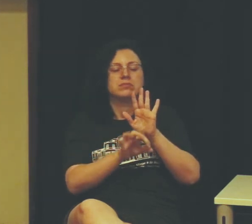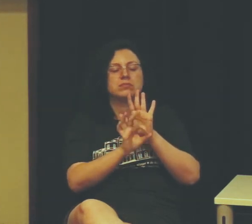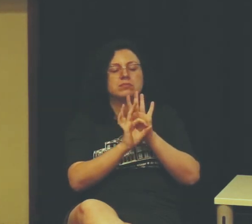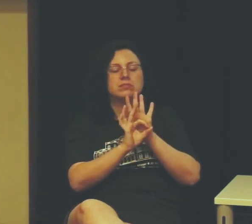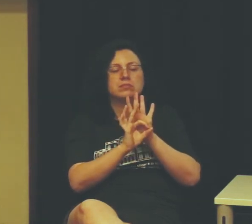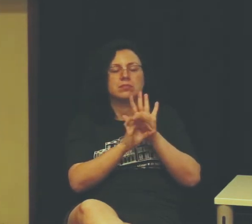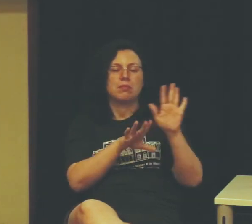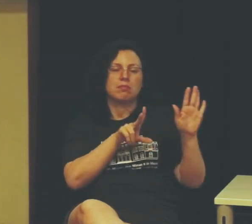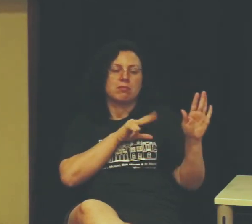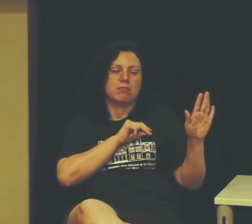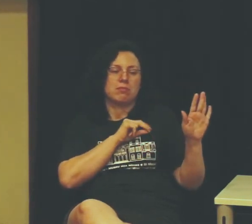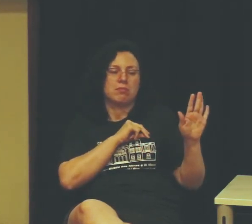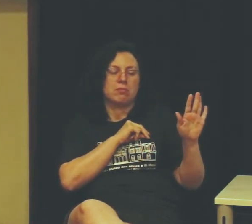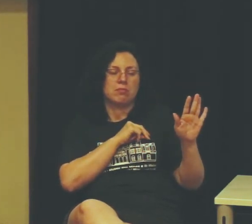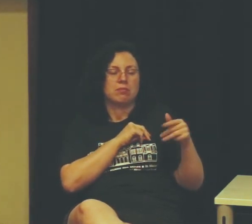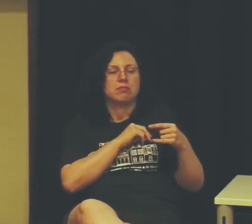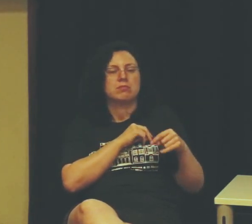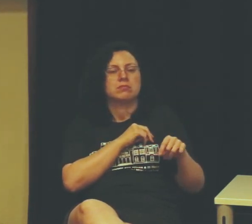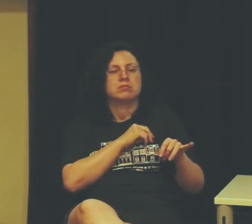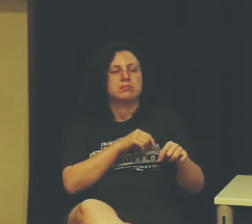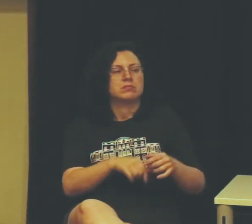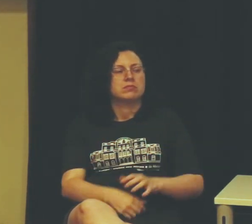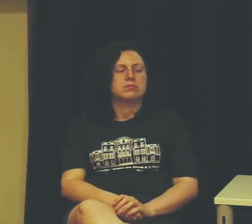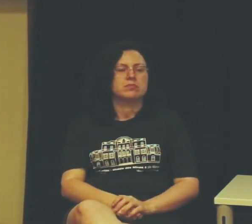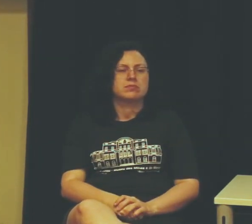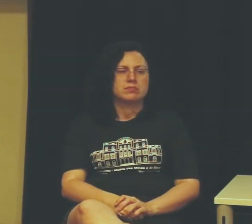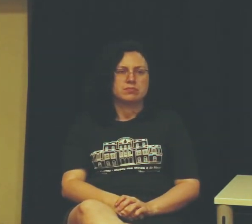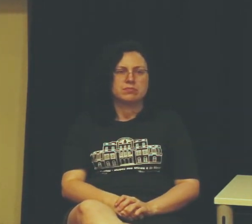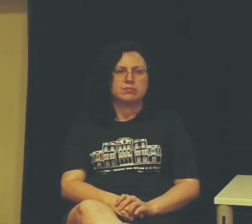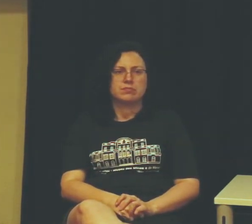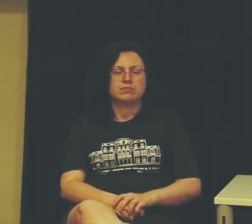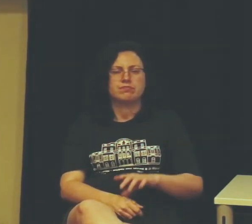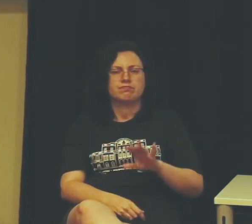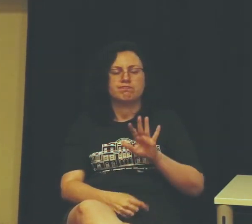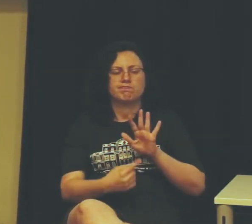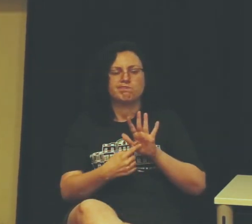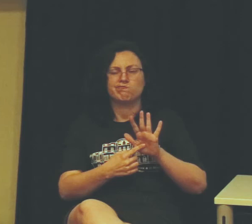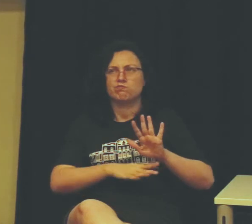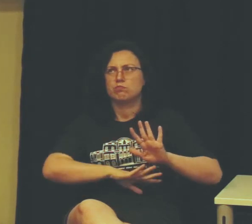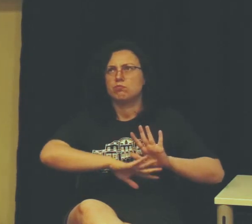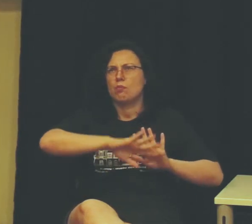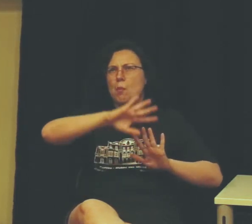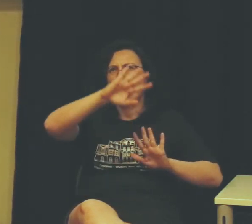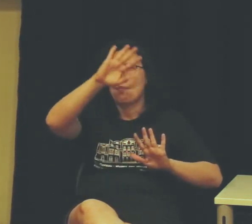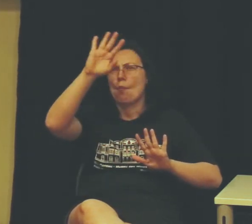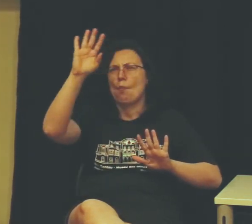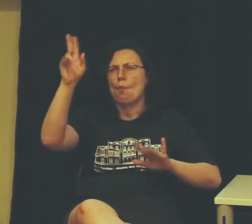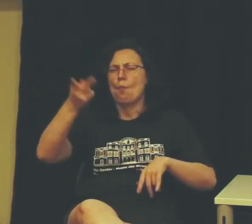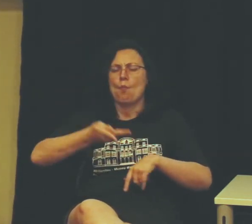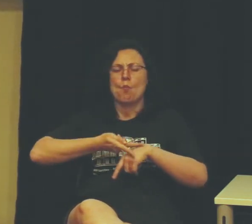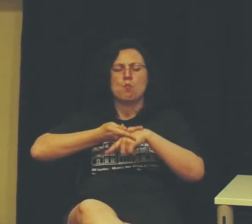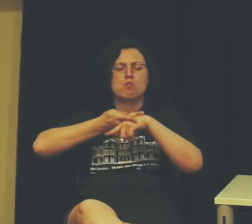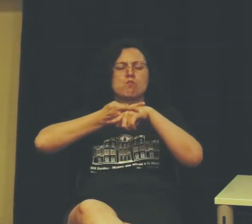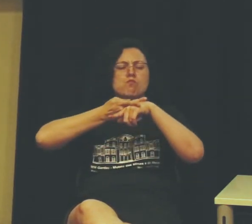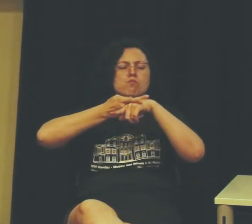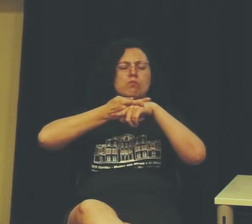medalhas produzidas pela Casa da Moeda foram expostas, né, em grandes vitrines e receberam diversos prêmios, né, devido ao quê? Mais uma vez,